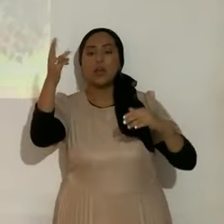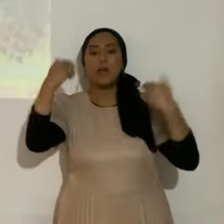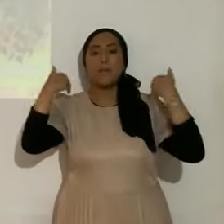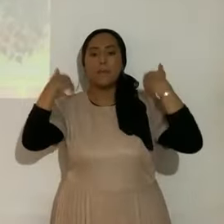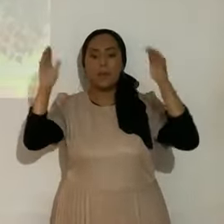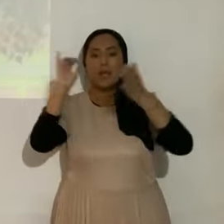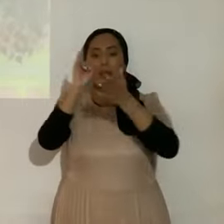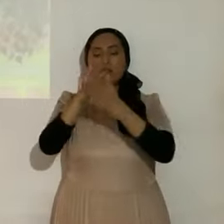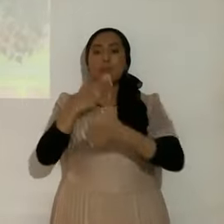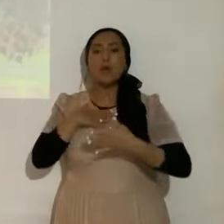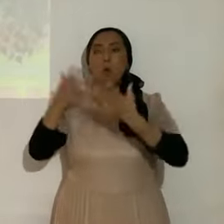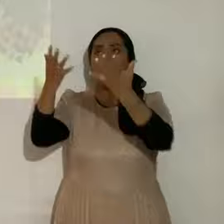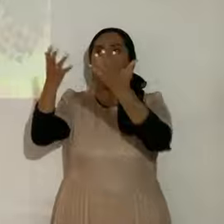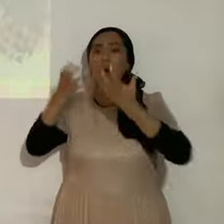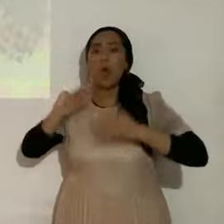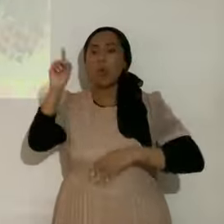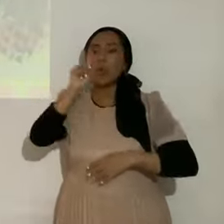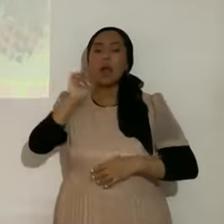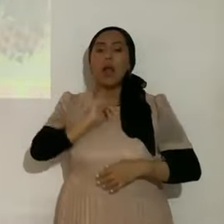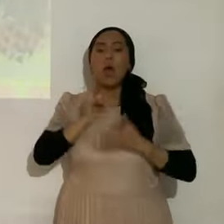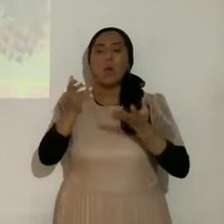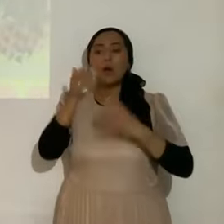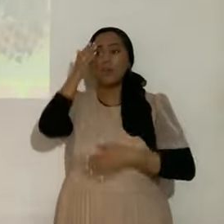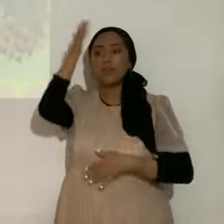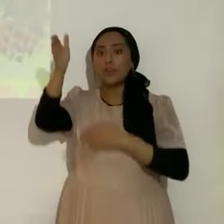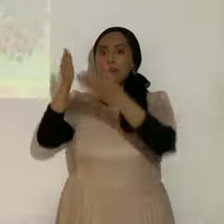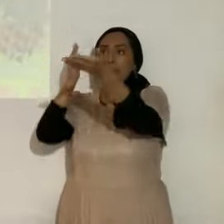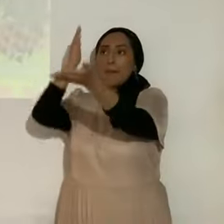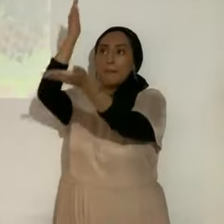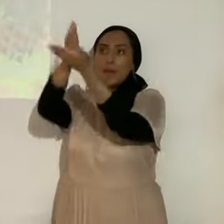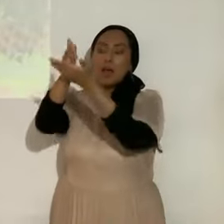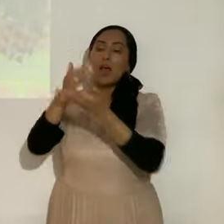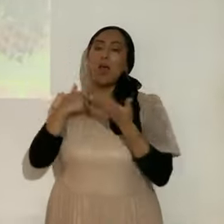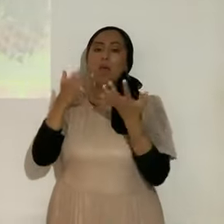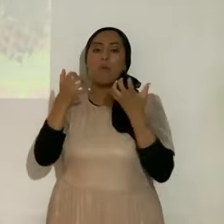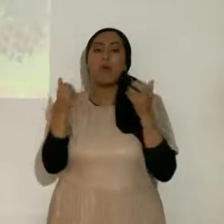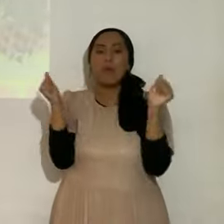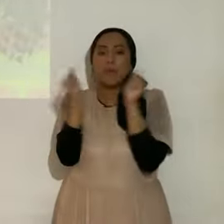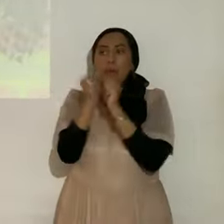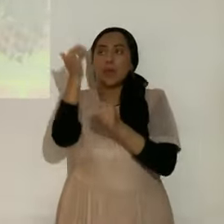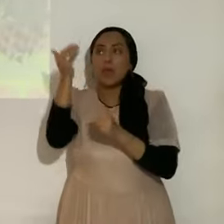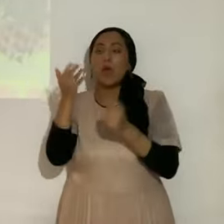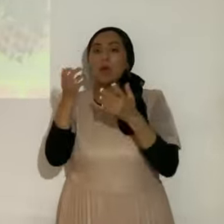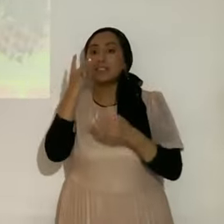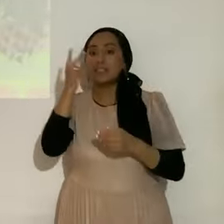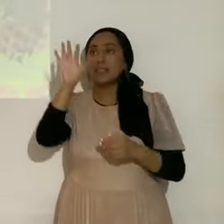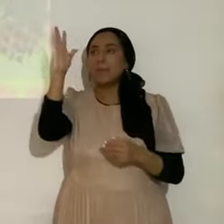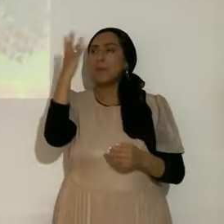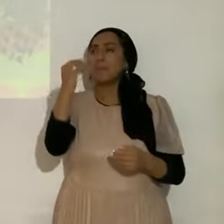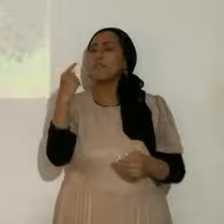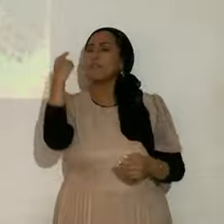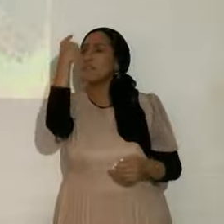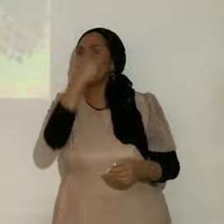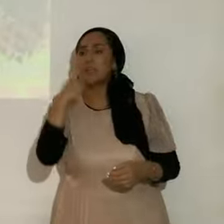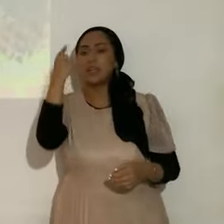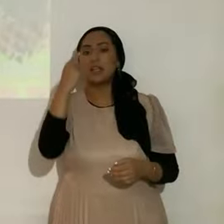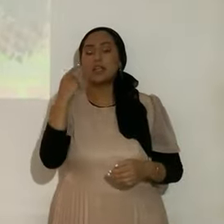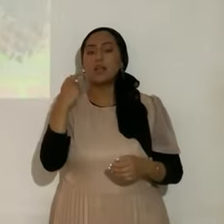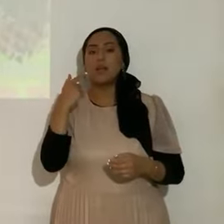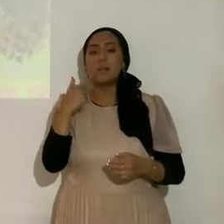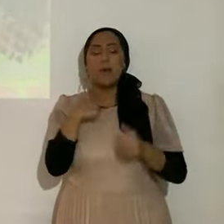ese es mi anhelo, a donde yo quiero llegar. Yo quiero estar con Él. Yo quiero ver su bendito rostro. Ese es mi mayor